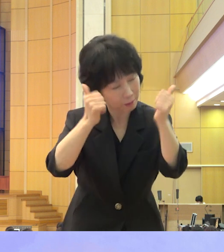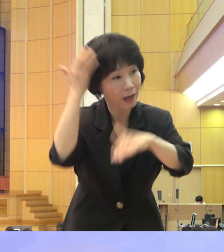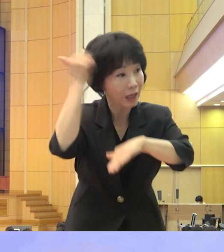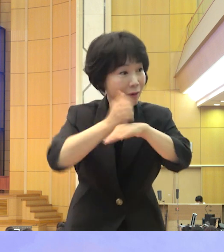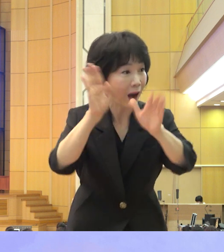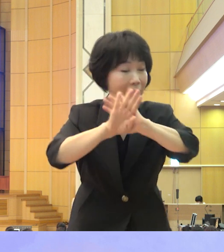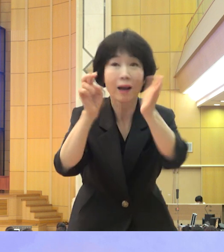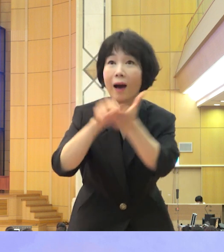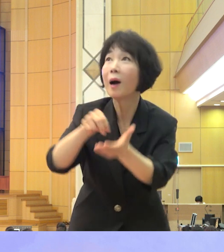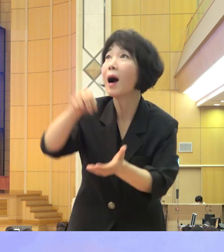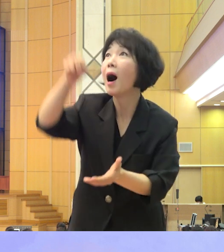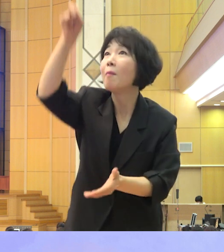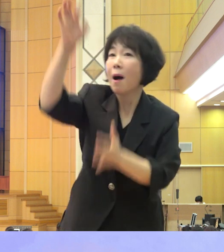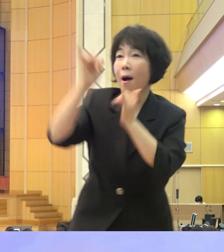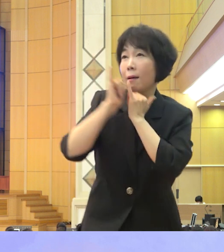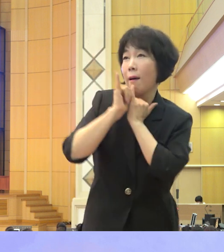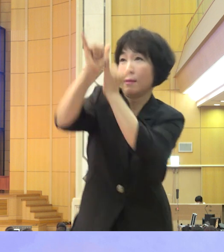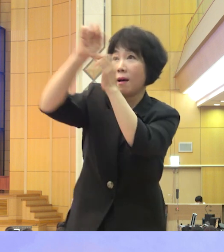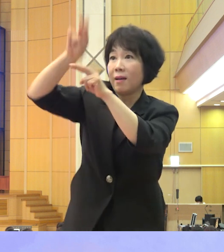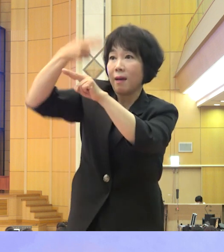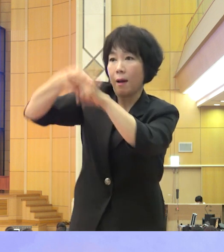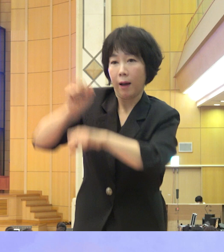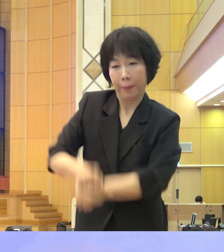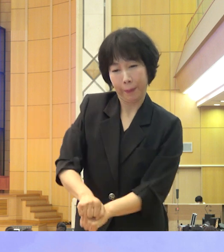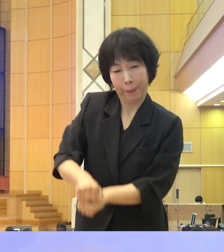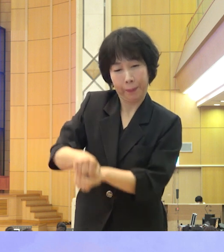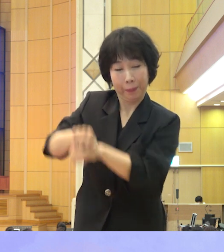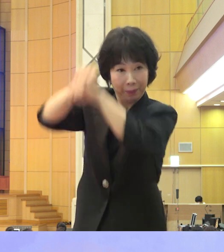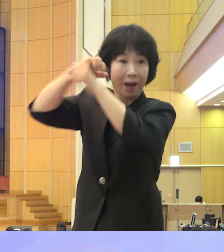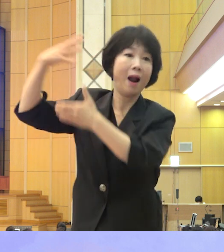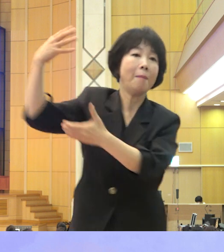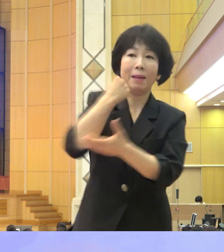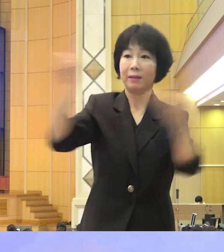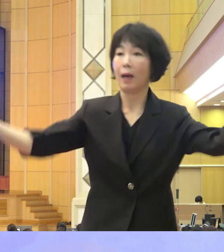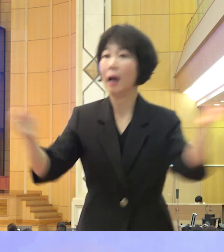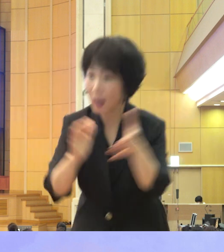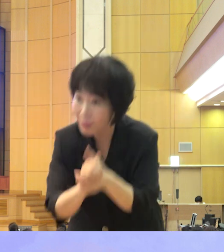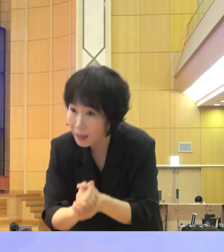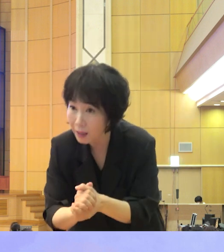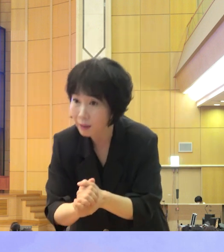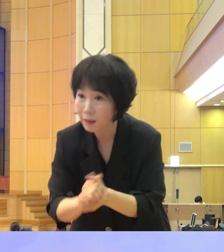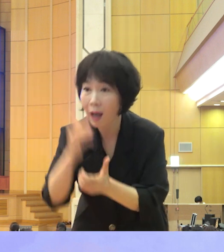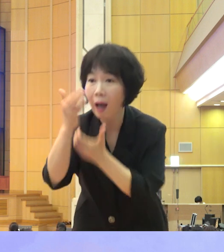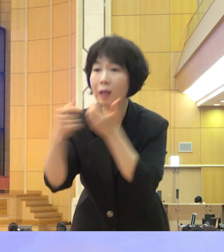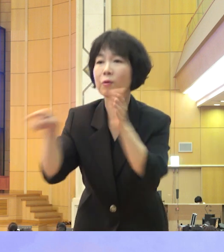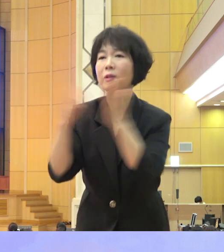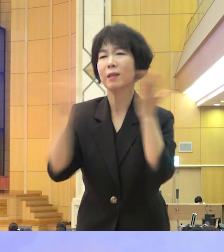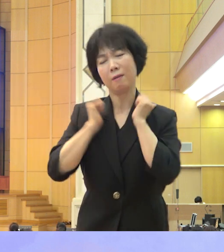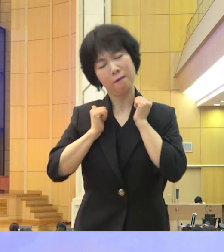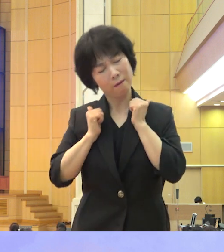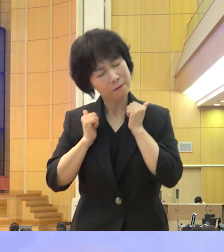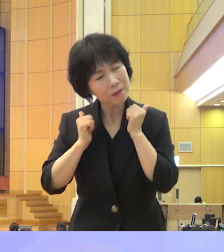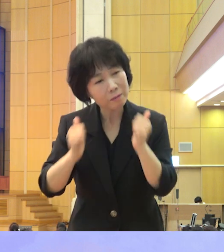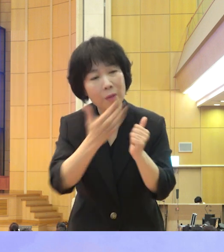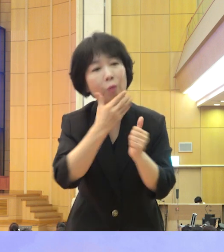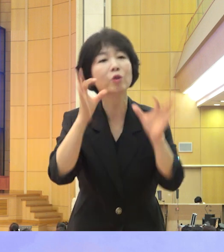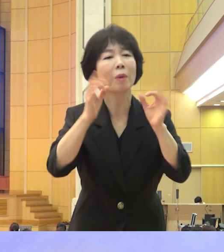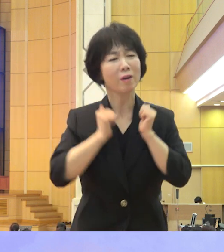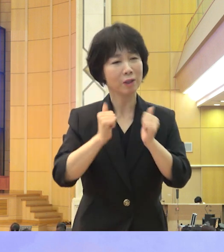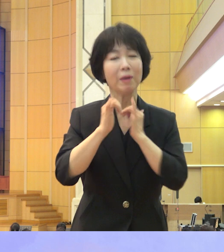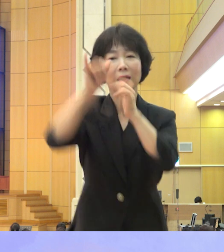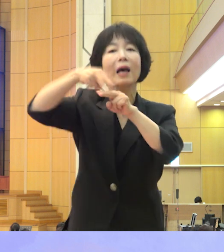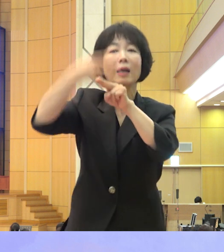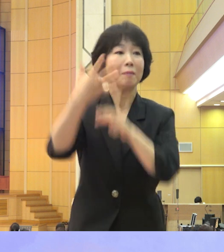것이니 열심히 예수 믿고 열심히 봉사하고 하나님 앞에서 상 받는 자가 되리라 그랬어요. 빌립보 3장